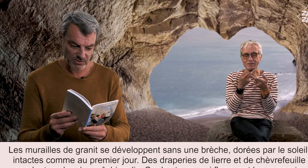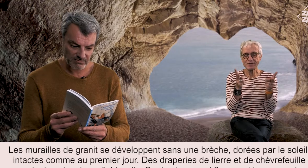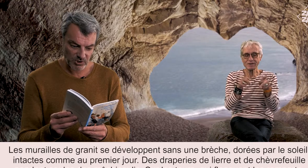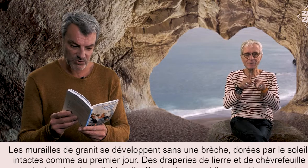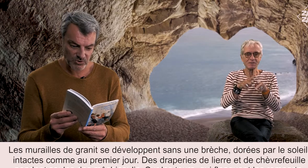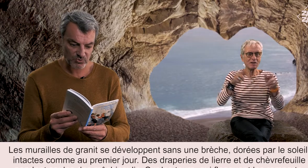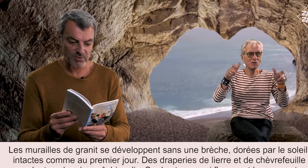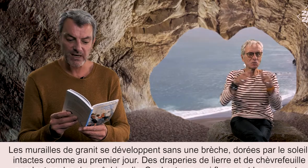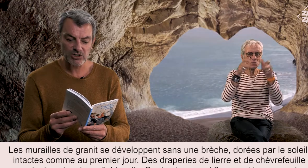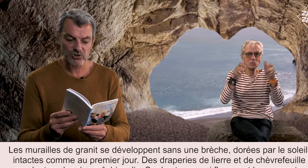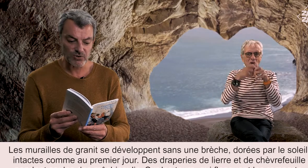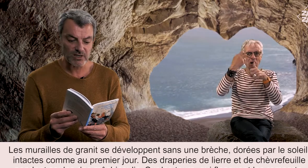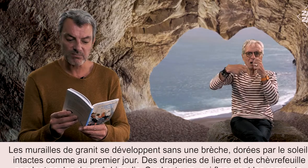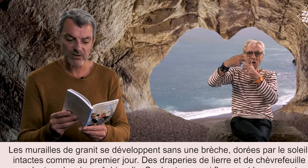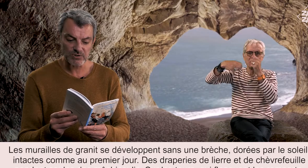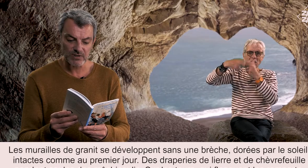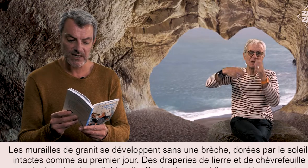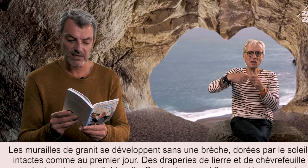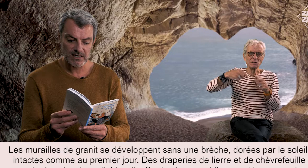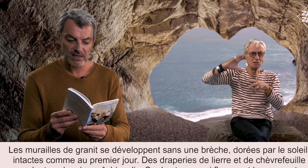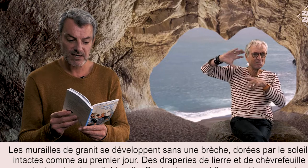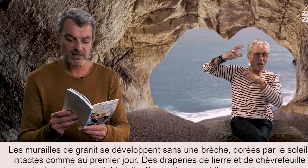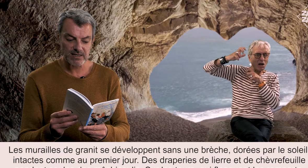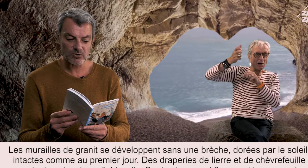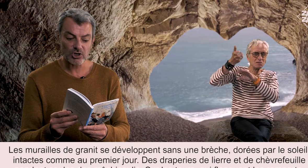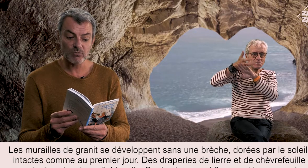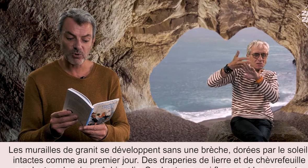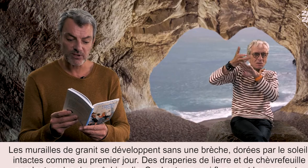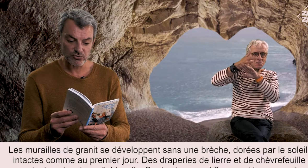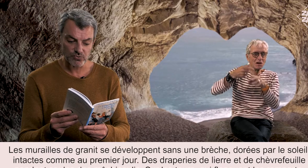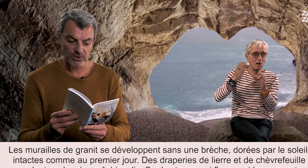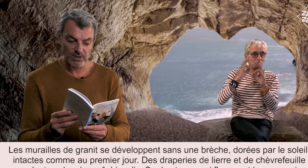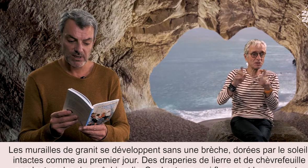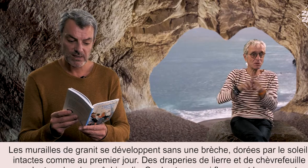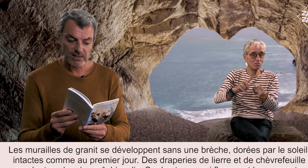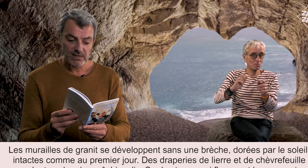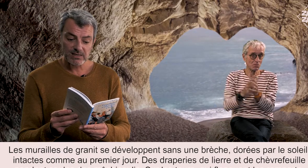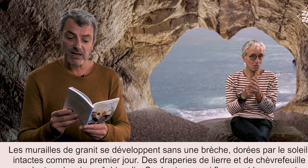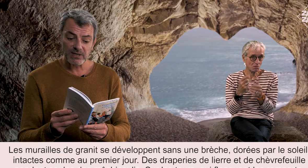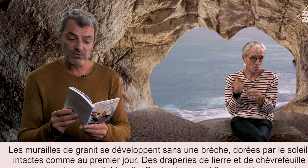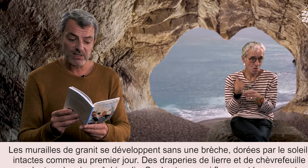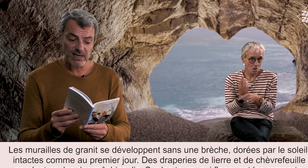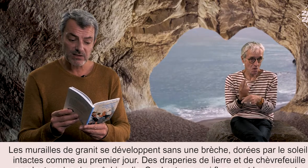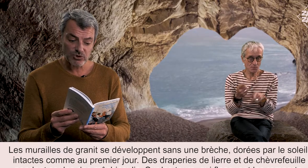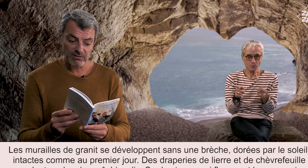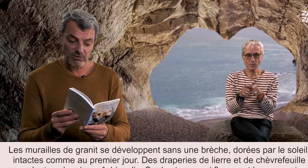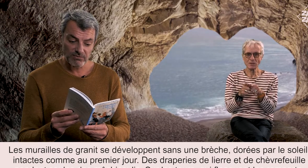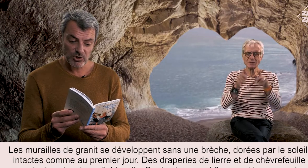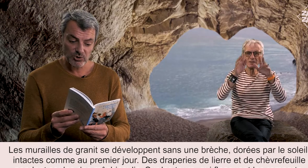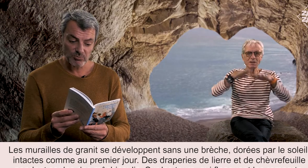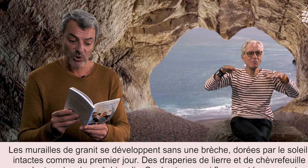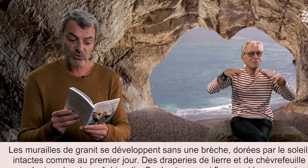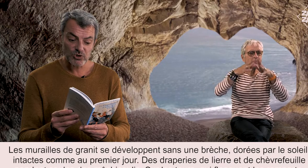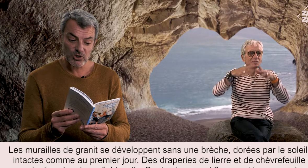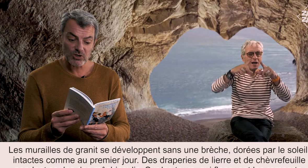granite se développent sans une brèche, dorées par le soleil, intactes comme au premier jour. Des draperies de lierre et de chèvre